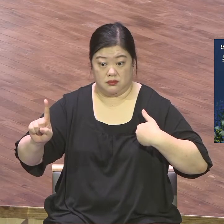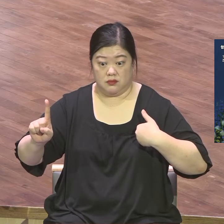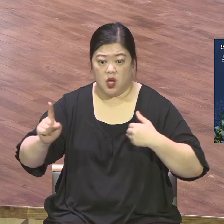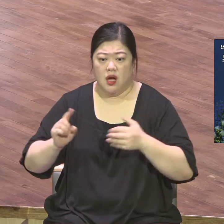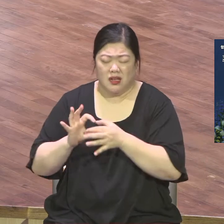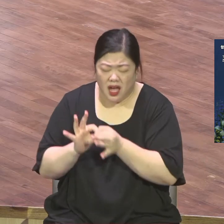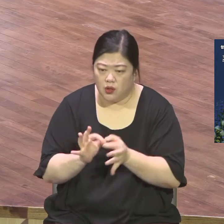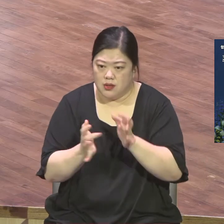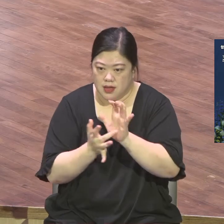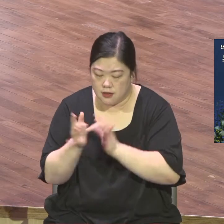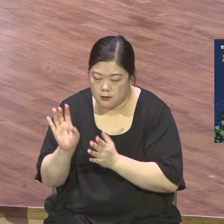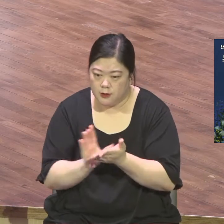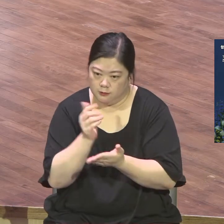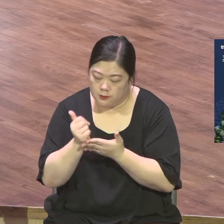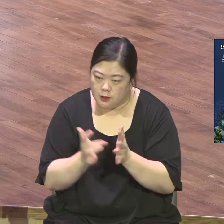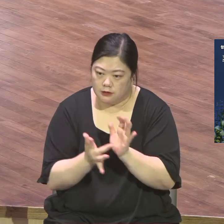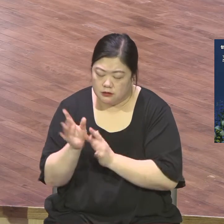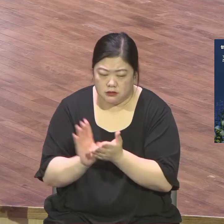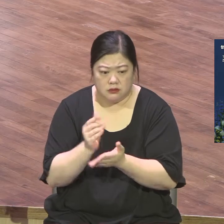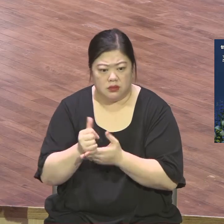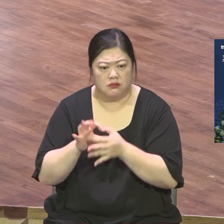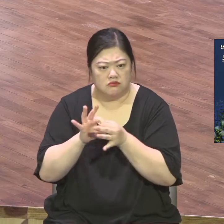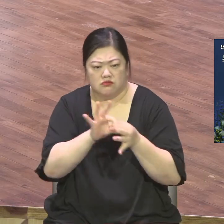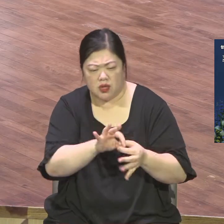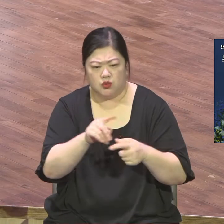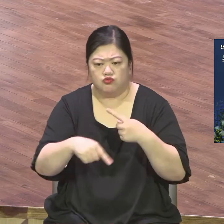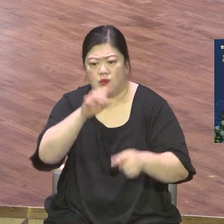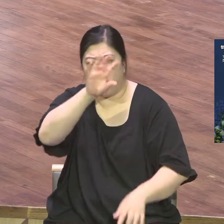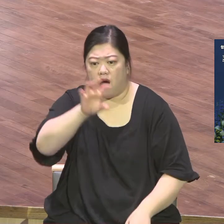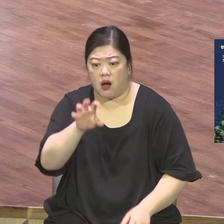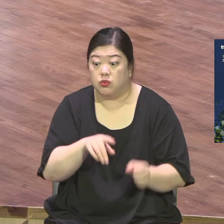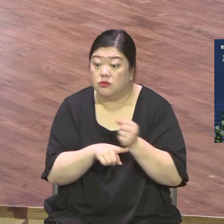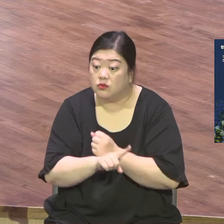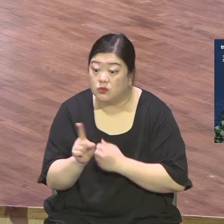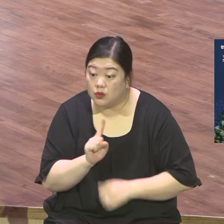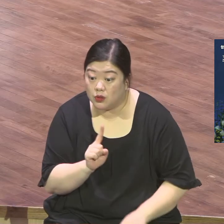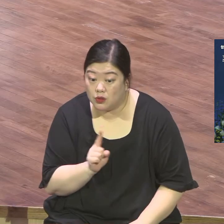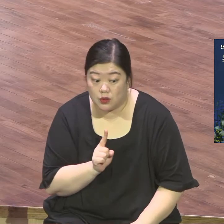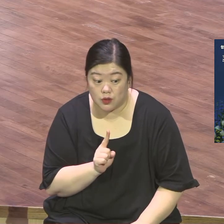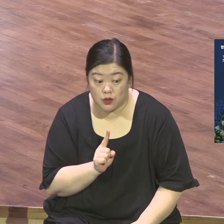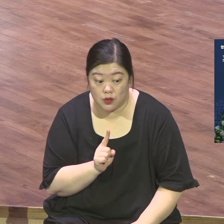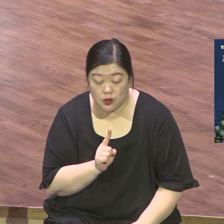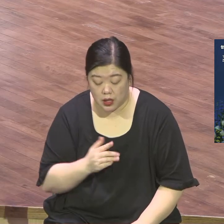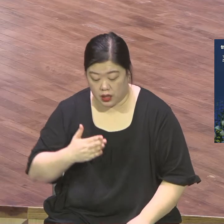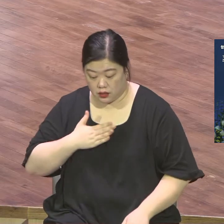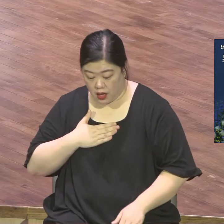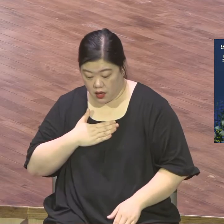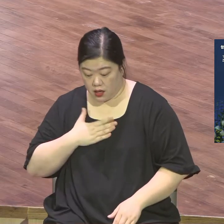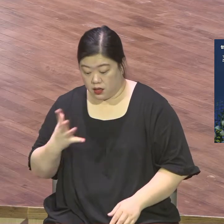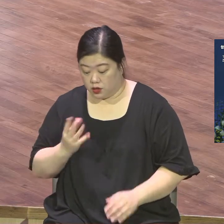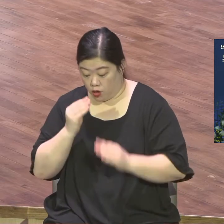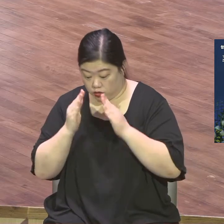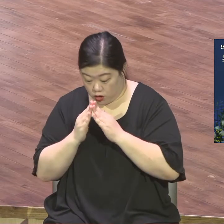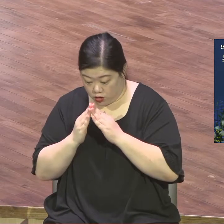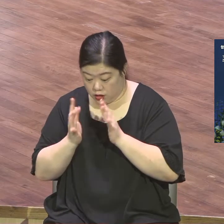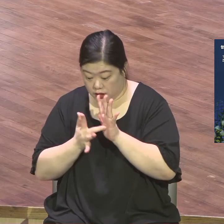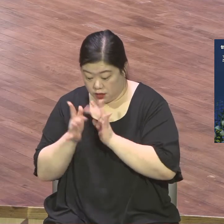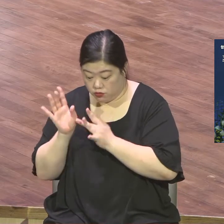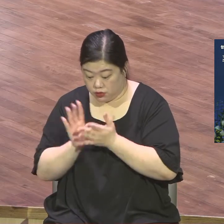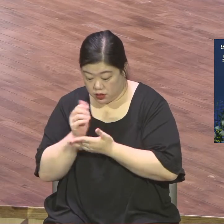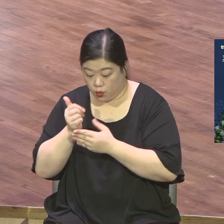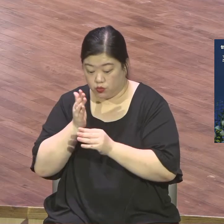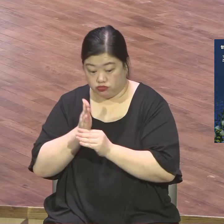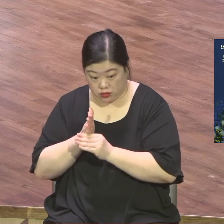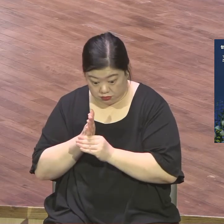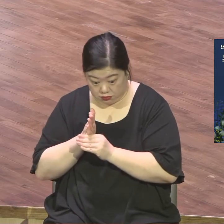있습니다. 성도 여러분, 우리는 예수 그리스도를 중심으로 서로 연결되어 한 성전이 되어 지어져가는